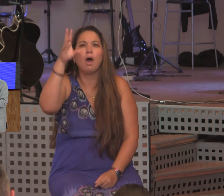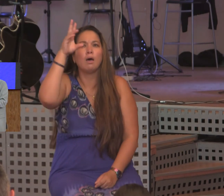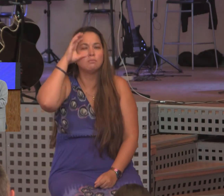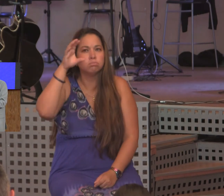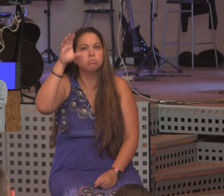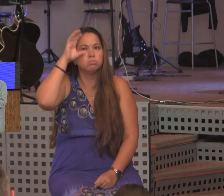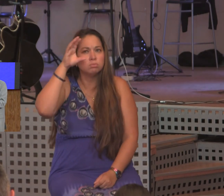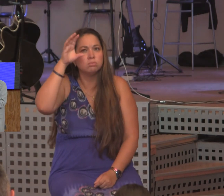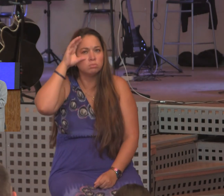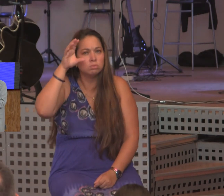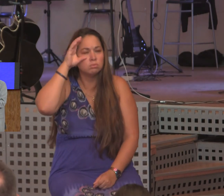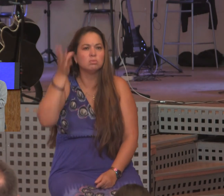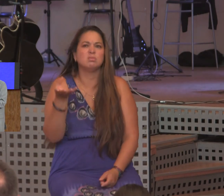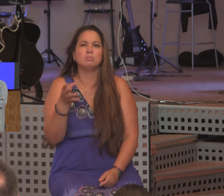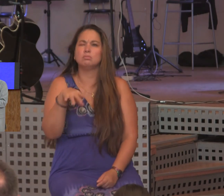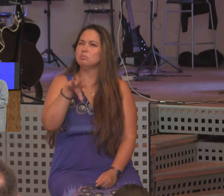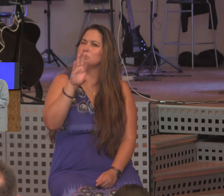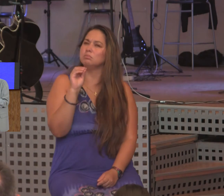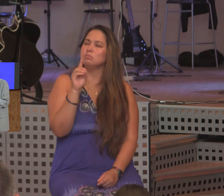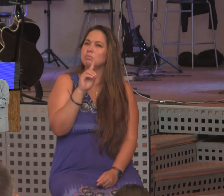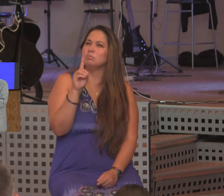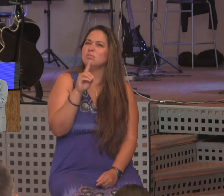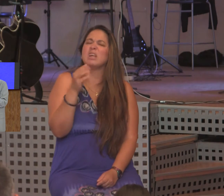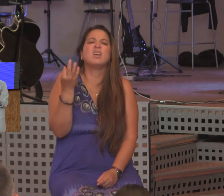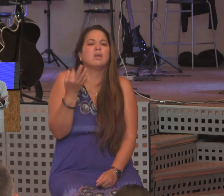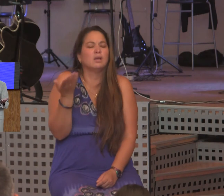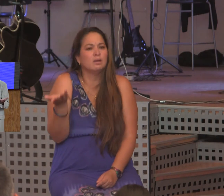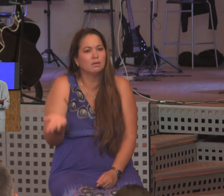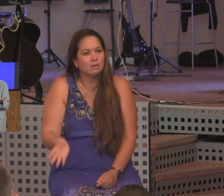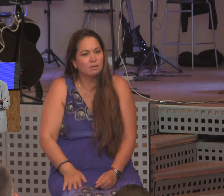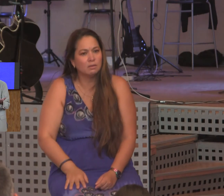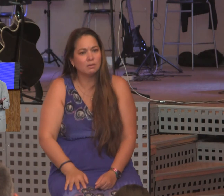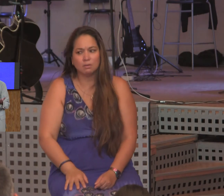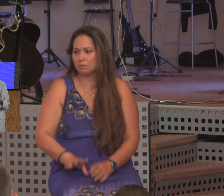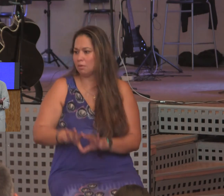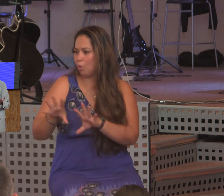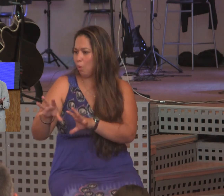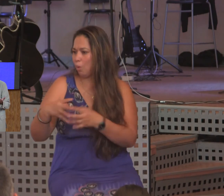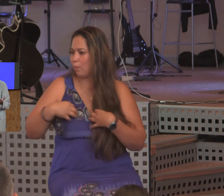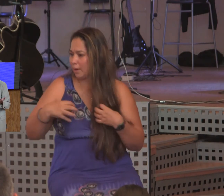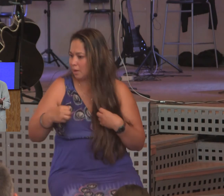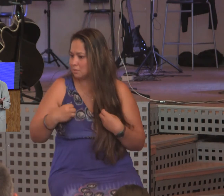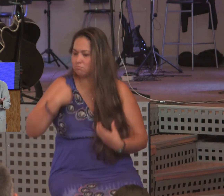No es tan difícil de entender. Ovejas, pastor.